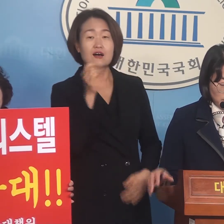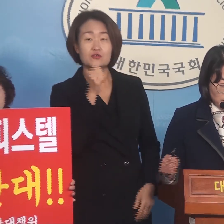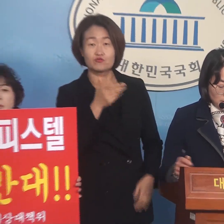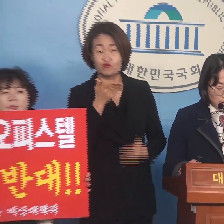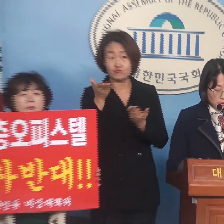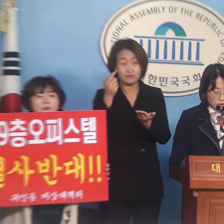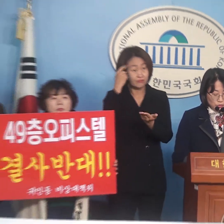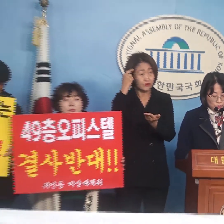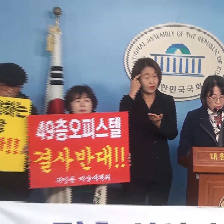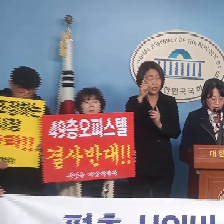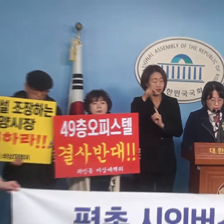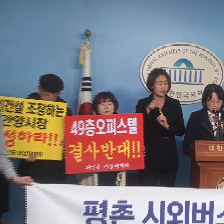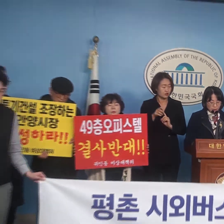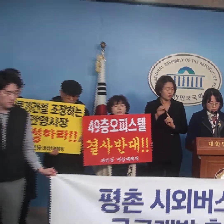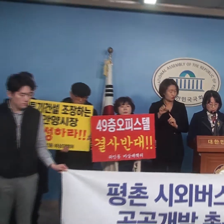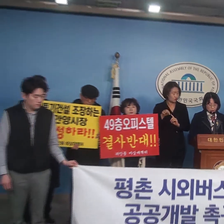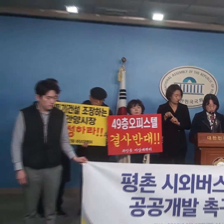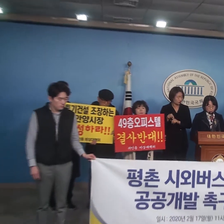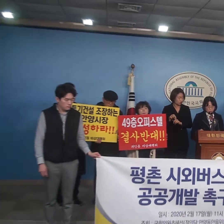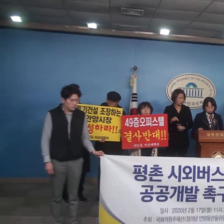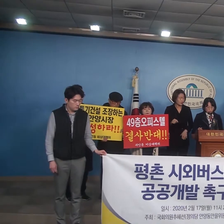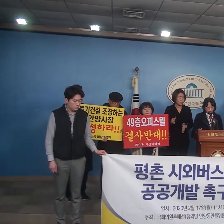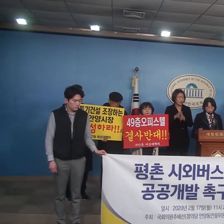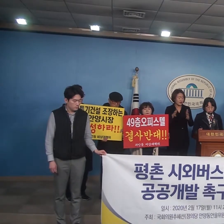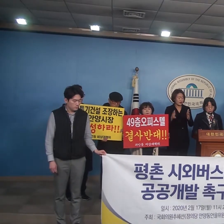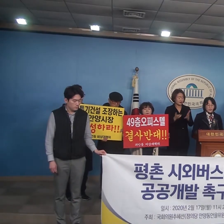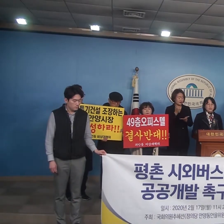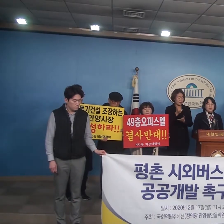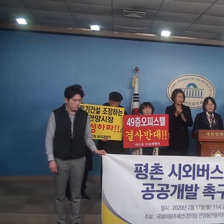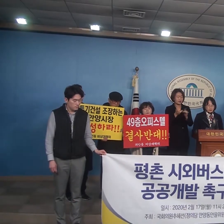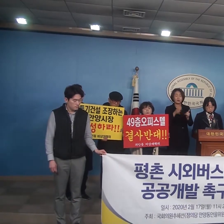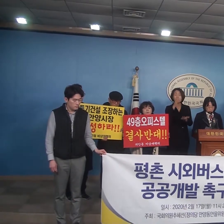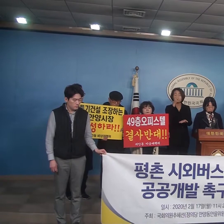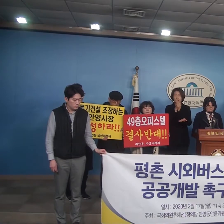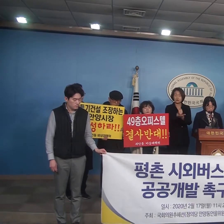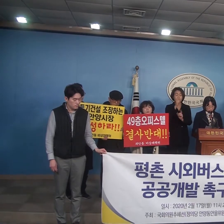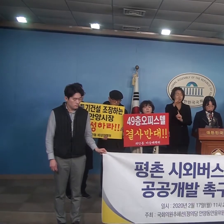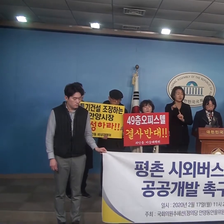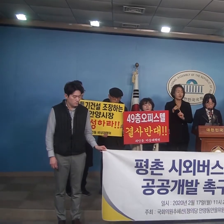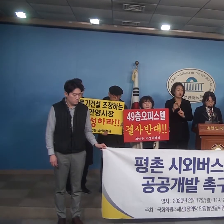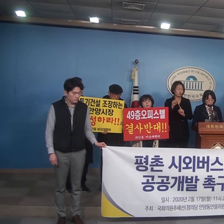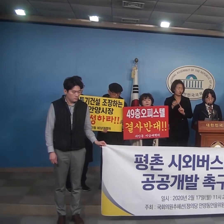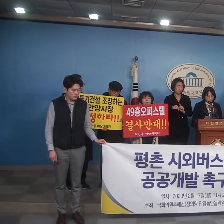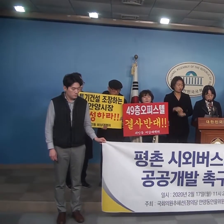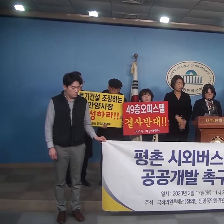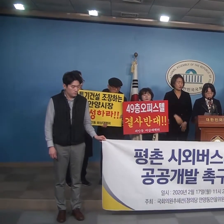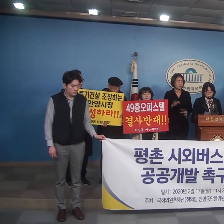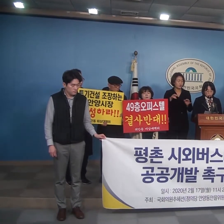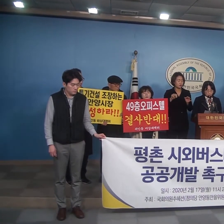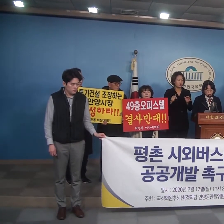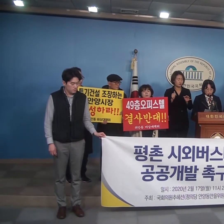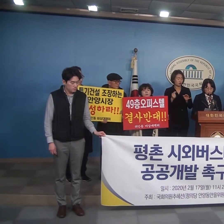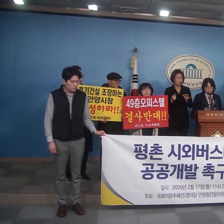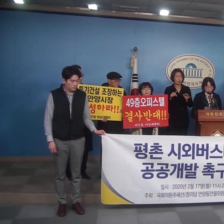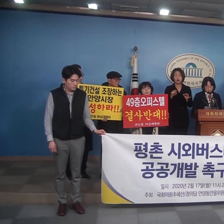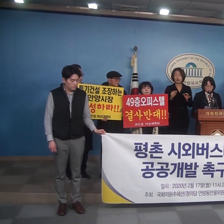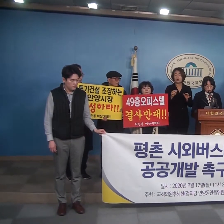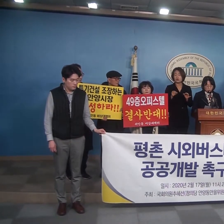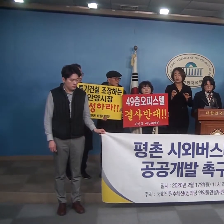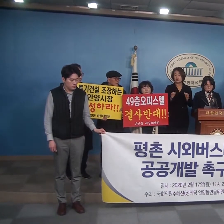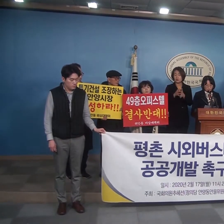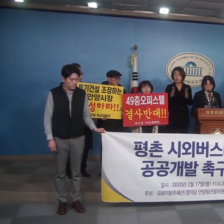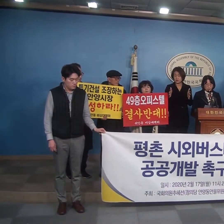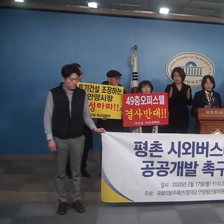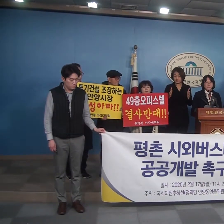소개해드리겠습니다. 이성우 한신아파트 입주자 대표회의 회장님 참석하셨습니다. 김순호 건영아파트